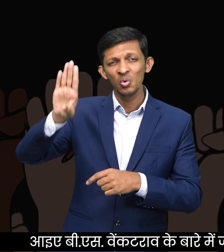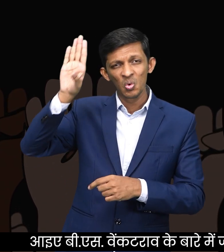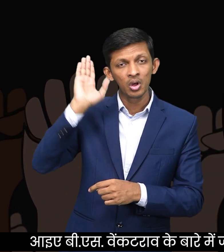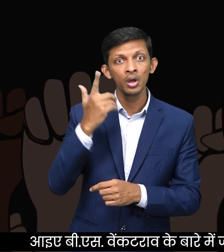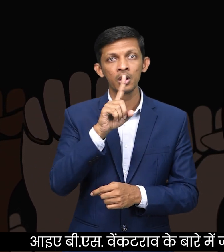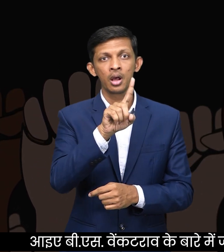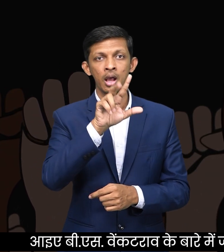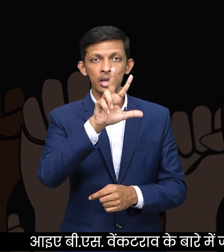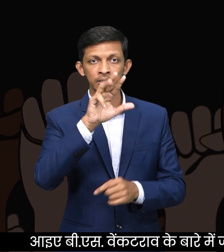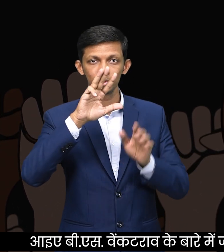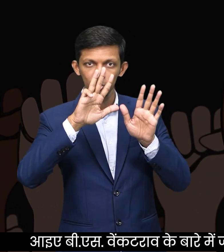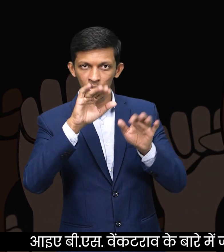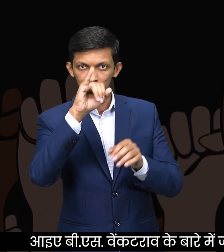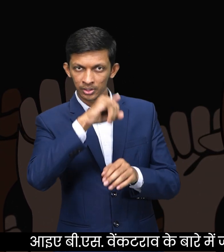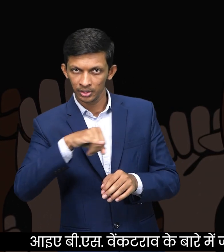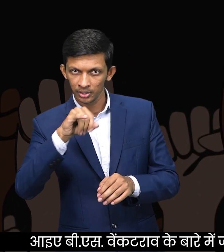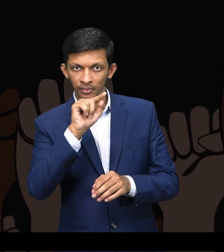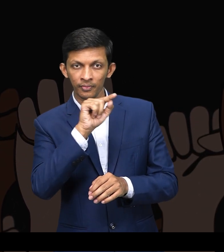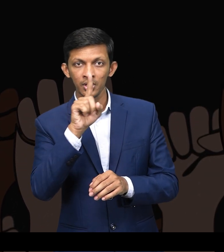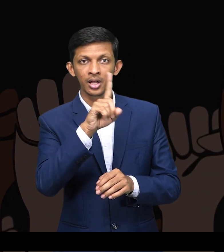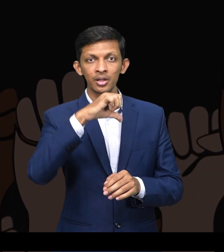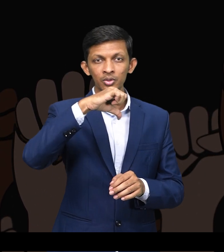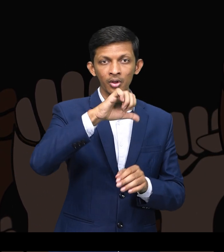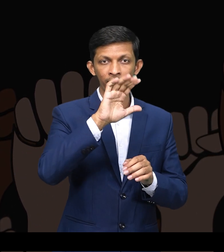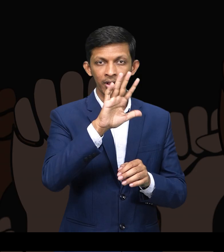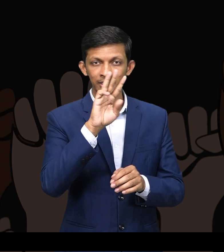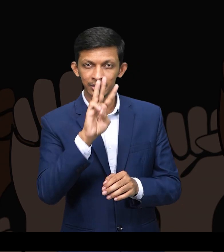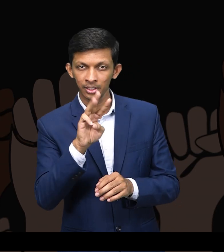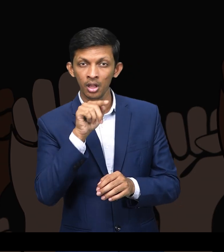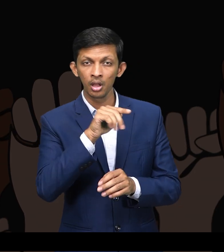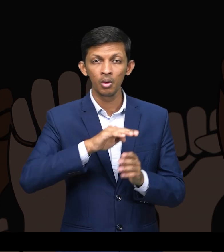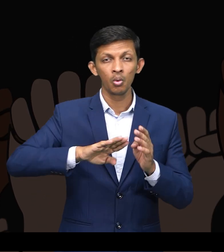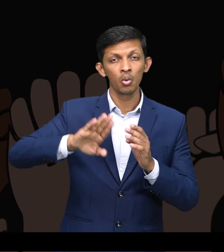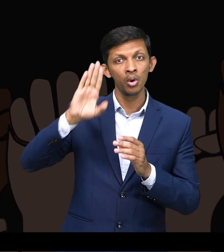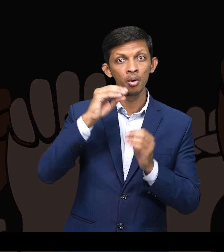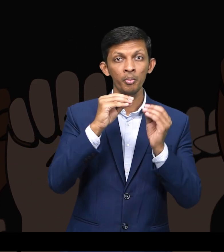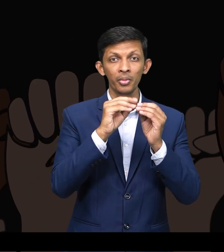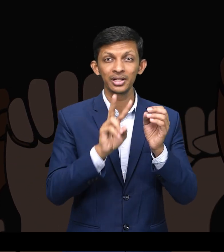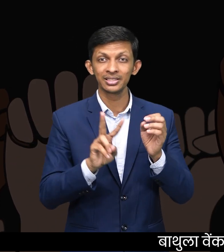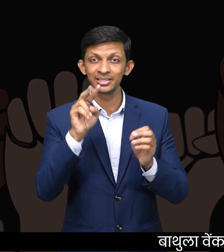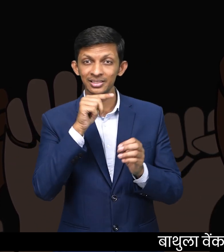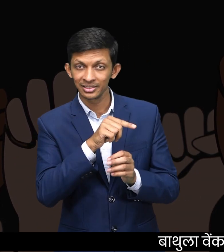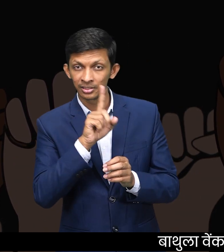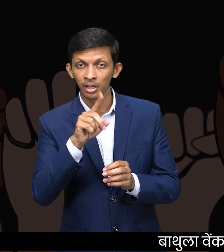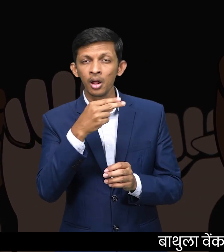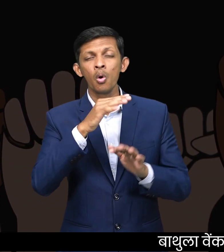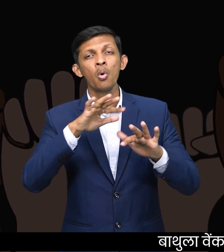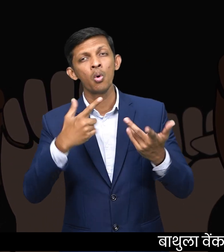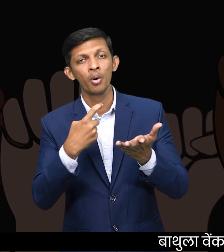दलित एकता के लिए लड़ाई लड़ी थी 1896 से 1953 तक। बतुला वेंकटराव या